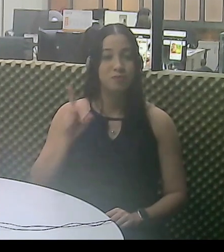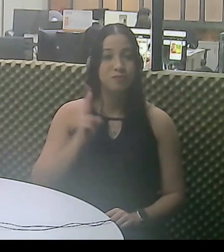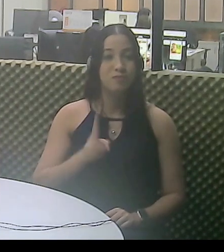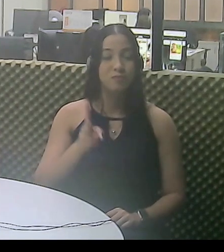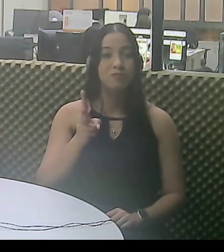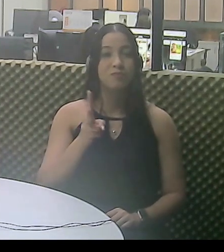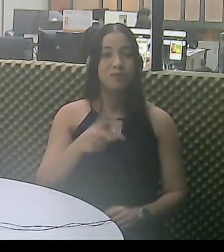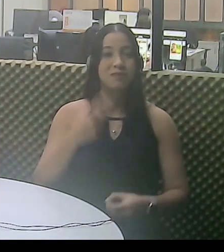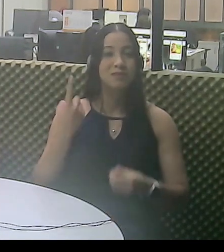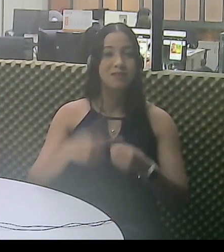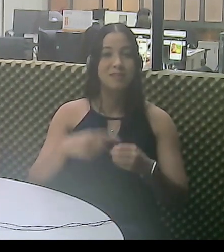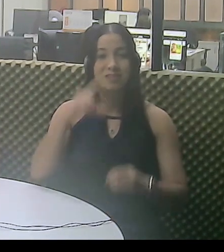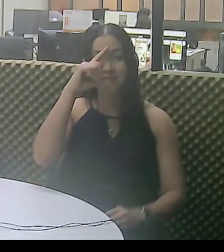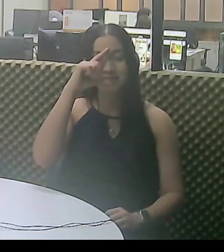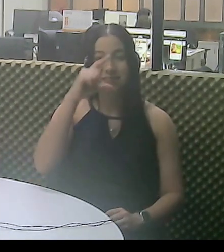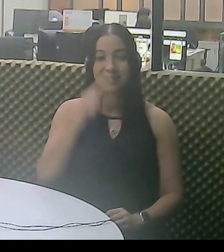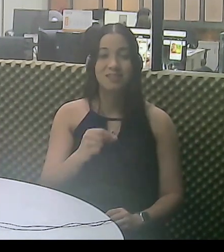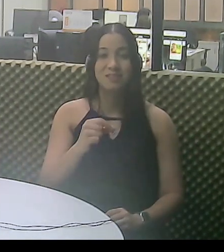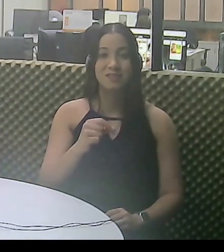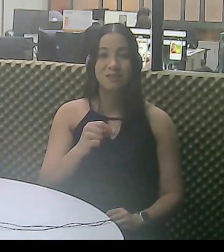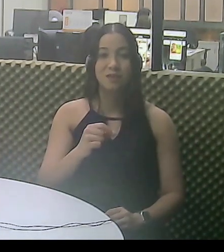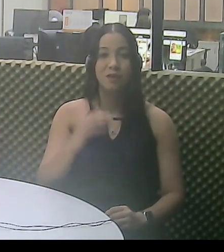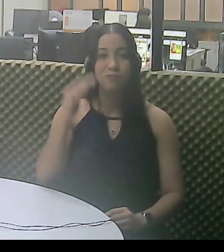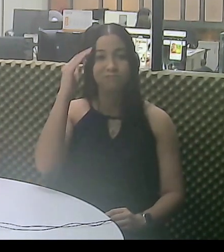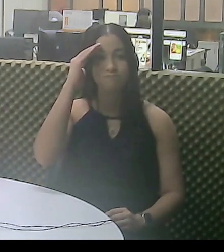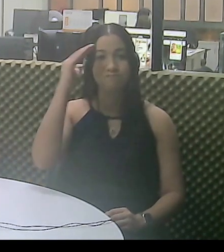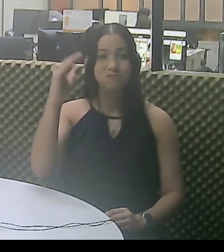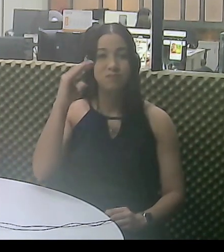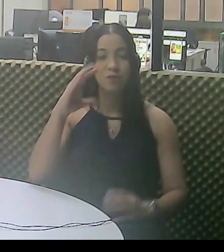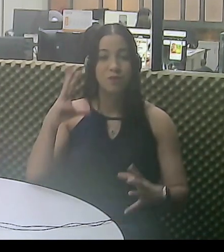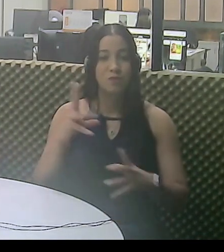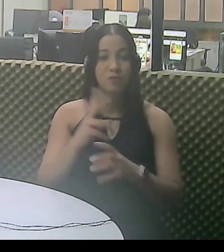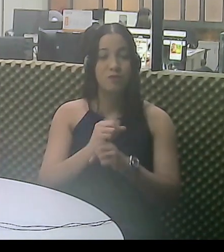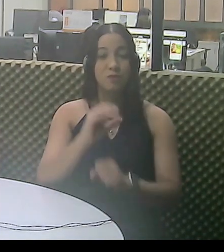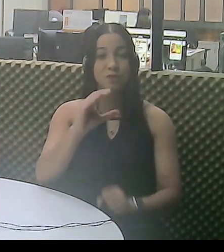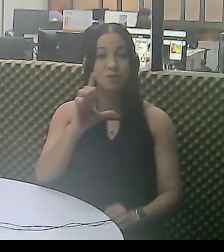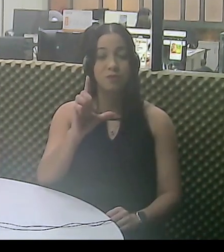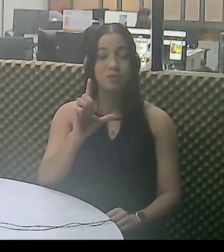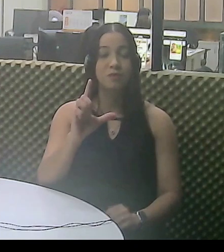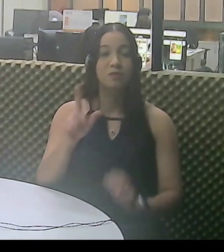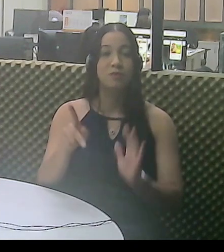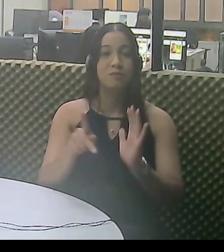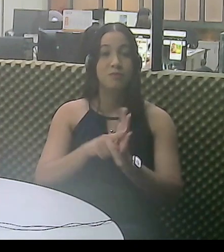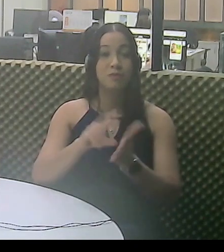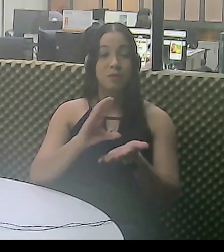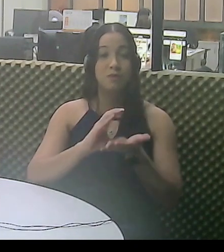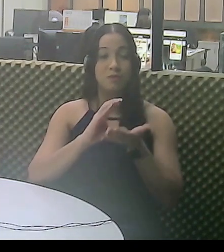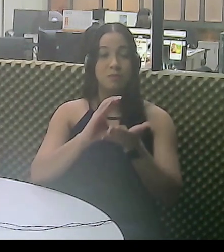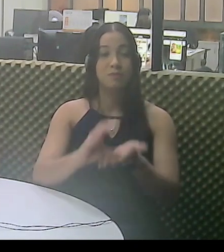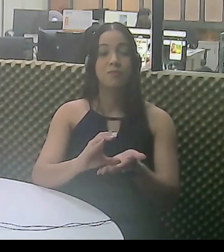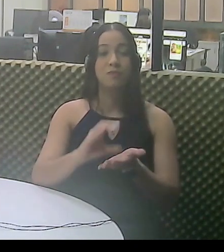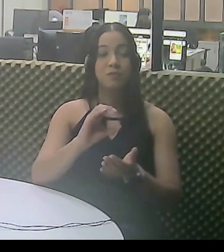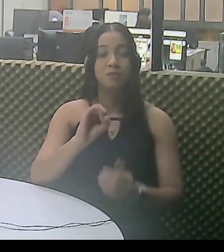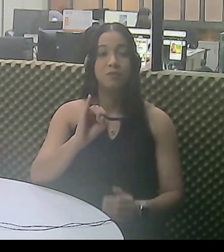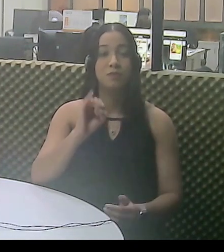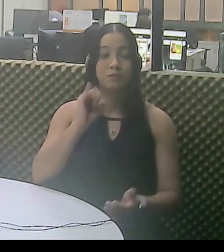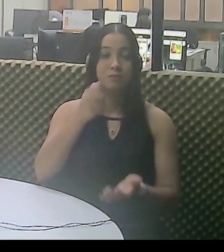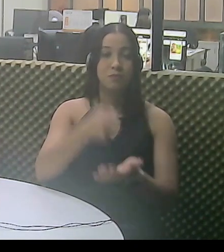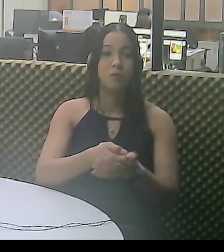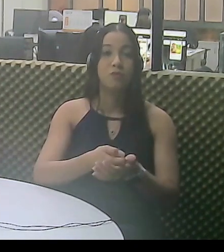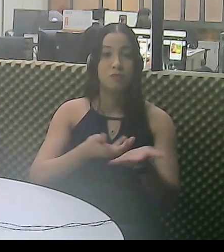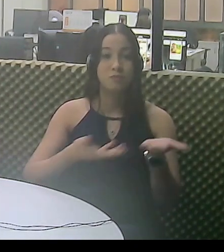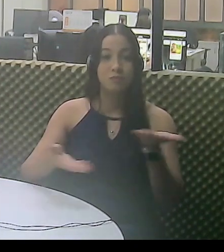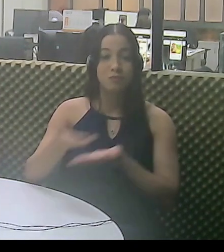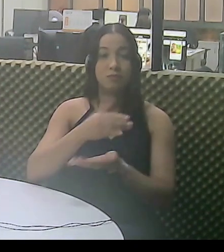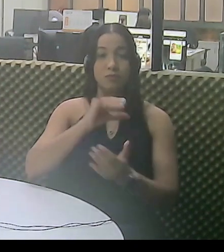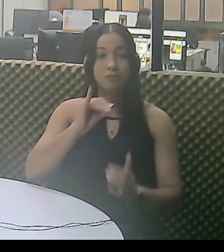permanecesse como a cidade do Triângulo Mineiro com a maior pontuação na classificação final do Imposto sobre Circulação de Mercadorias e